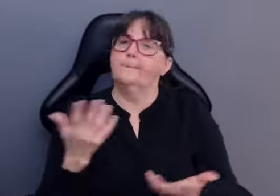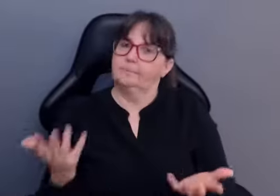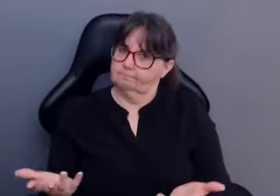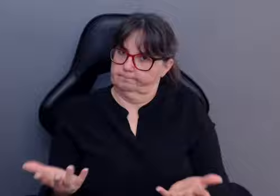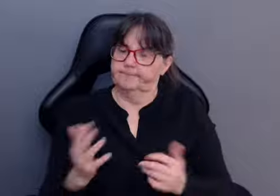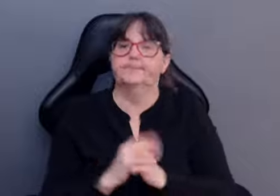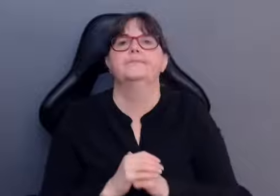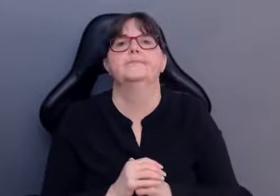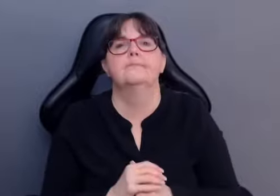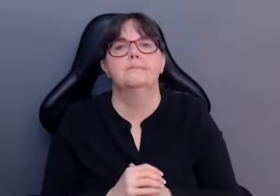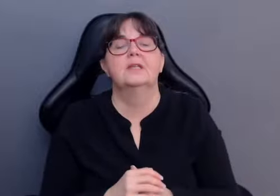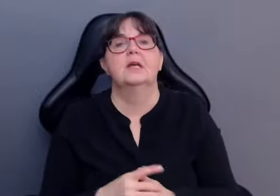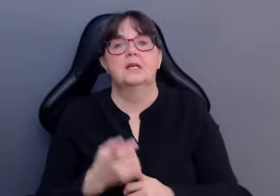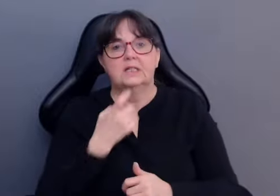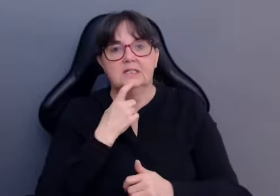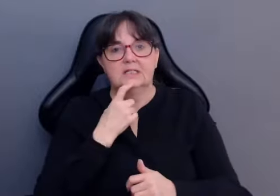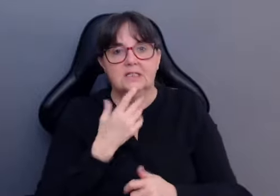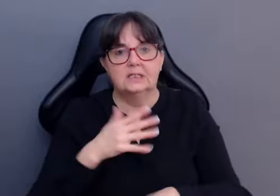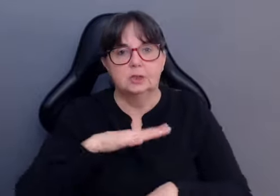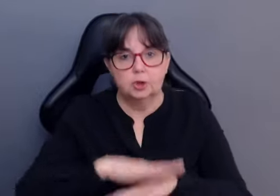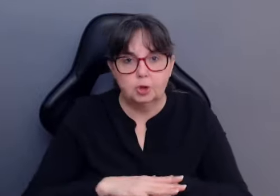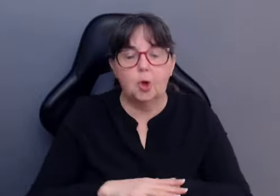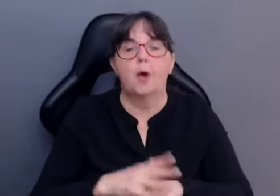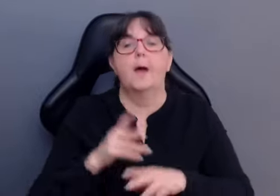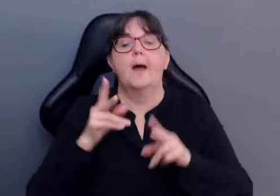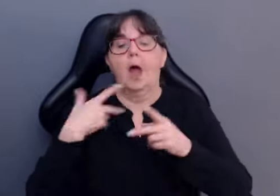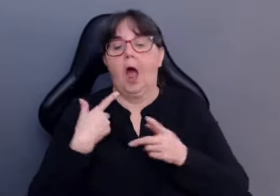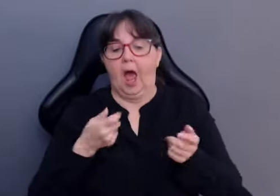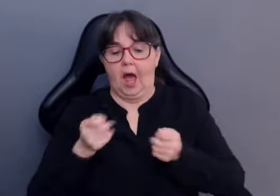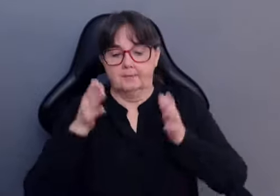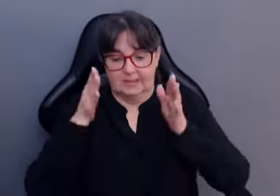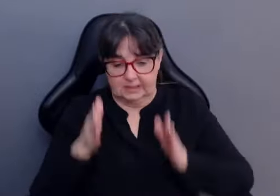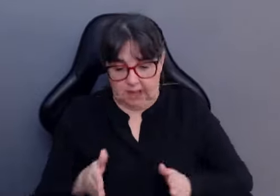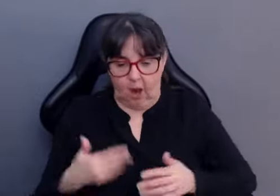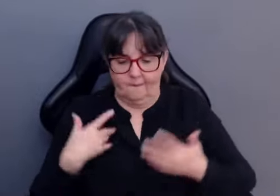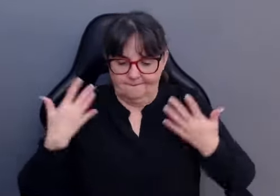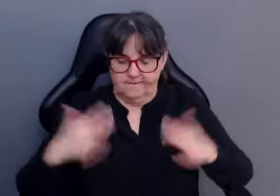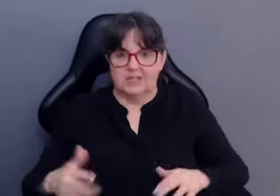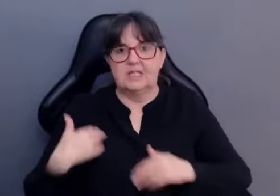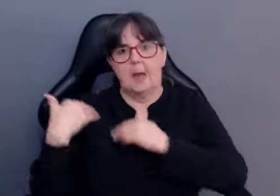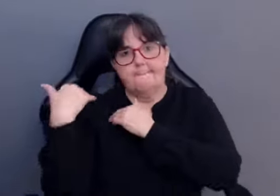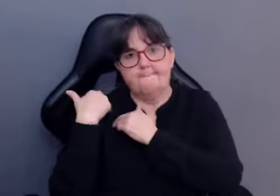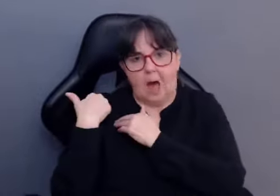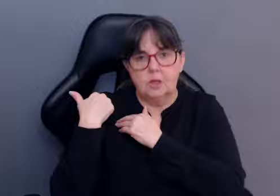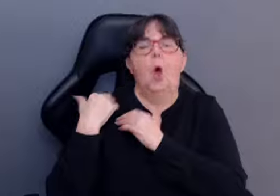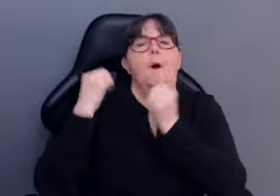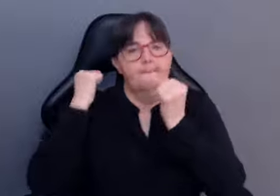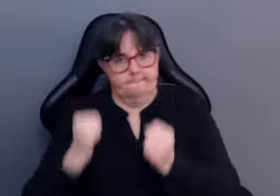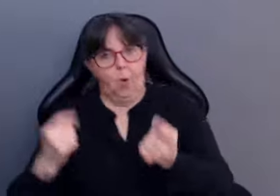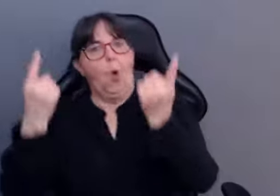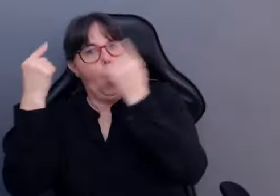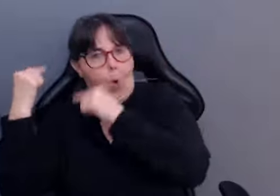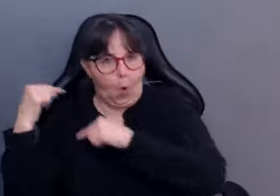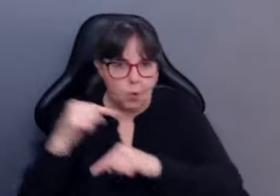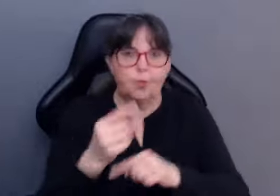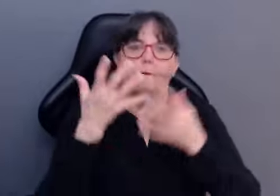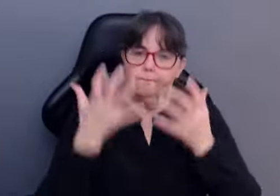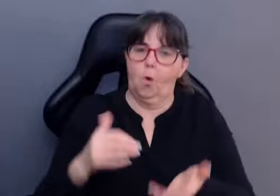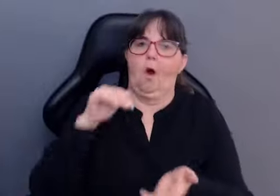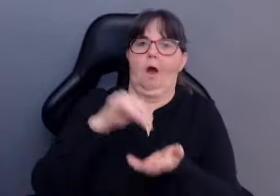administrateurs sortants de charge sont rééligibles. Les membres du conseil